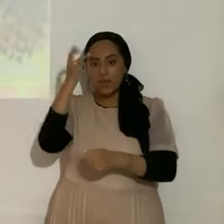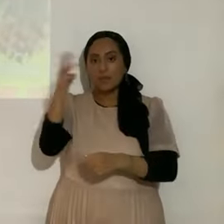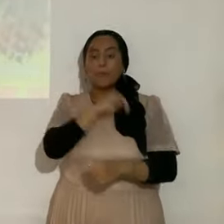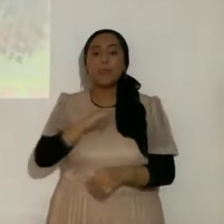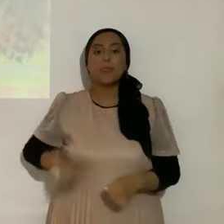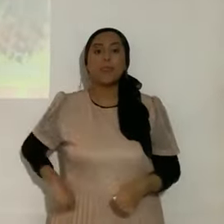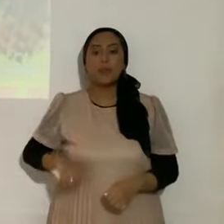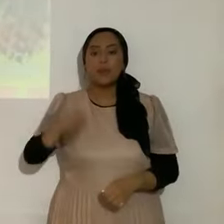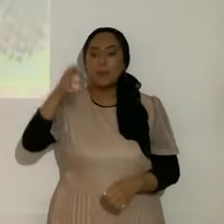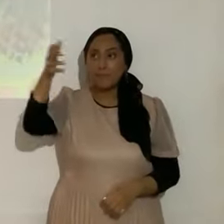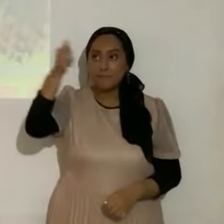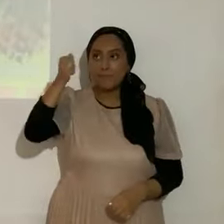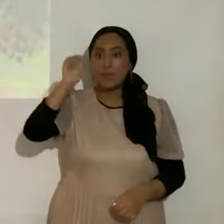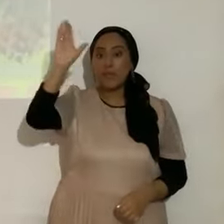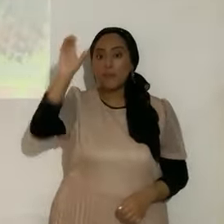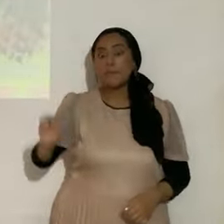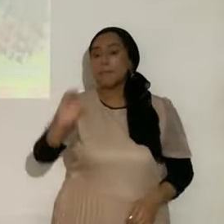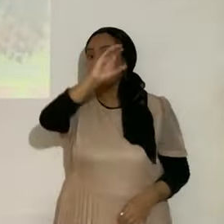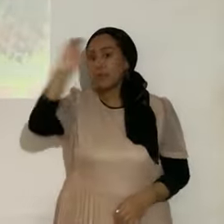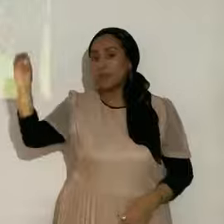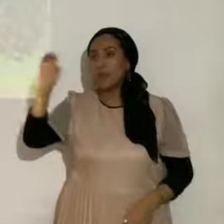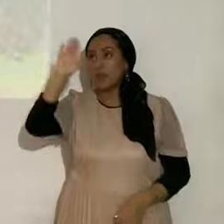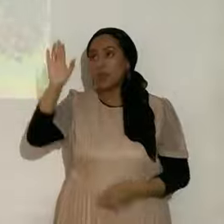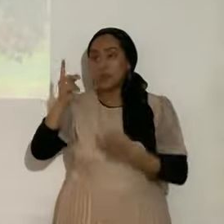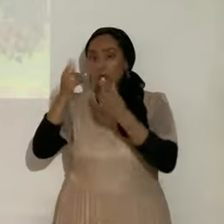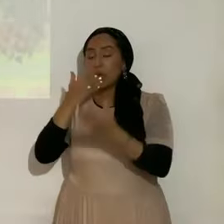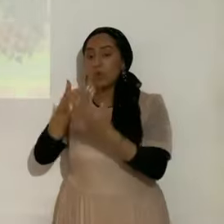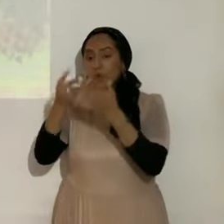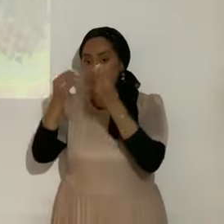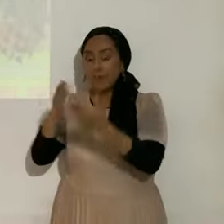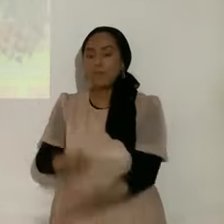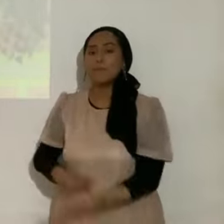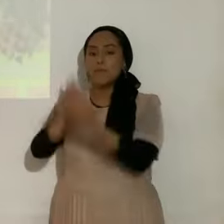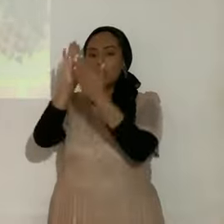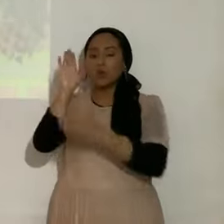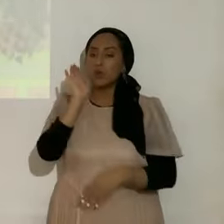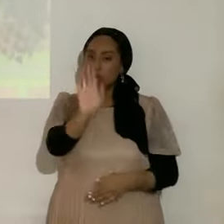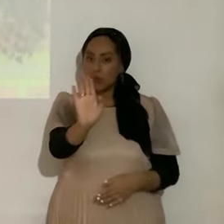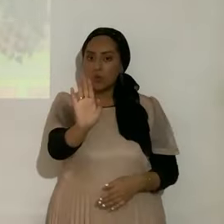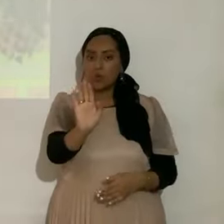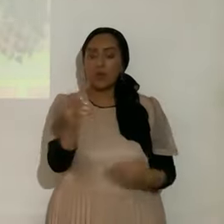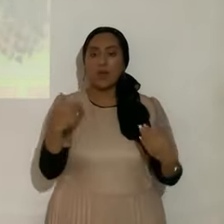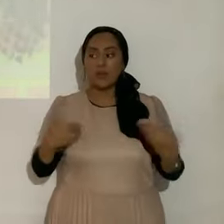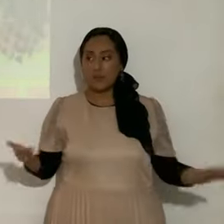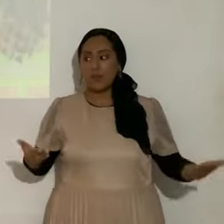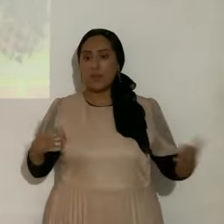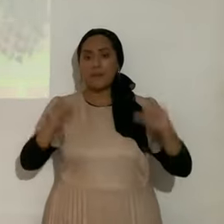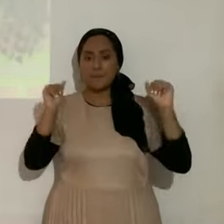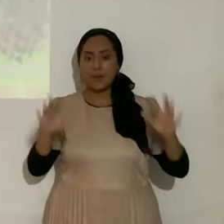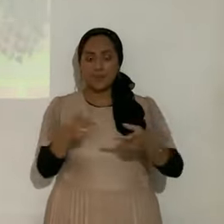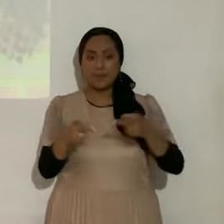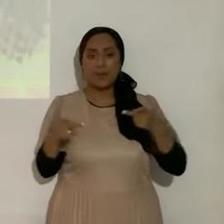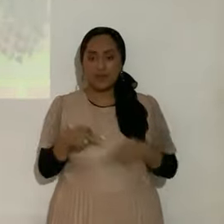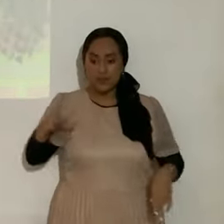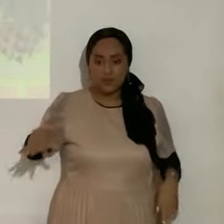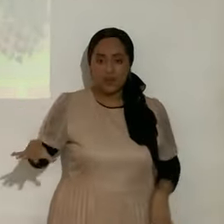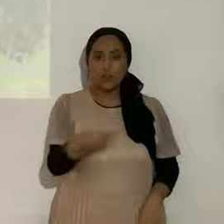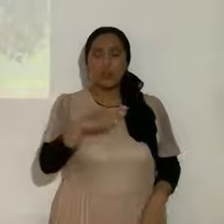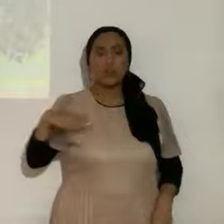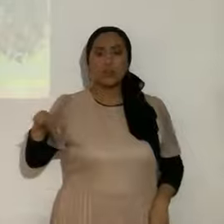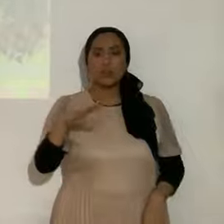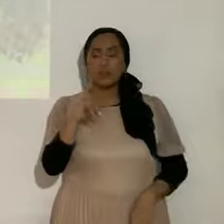y que tomes su sacrificio, porque sus buenas obras están presentes delante de ti. Está este bendito lugar que nos hace lucro con la